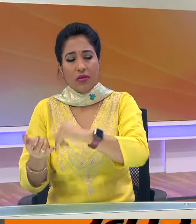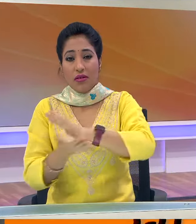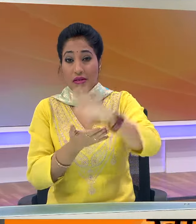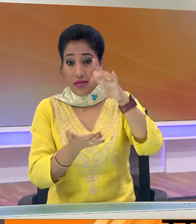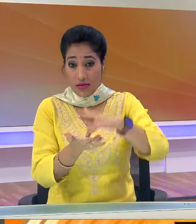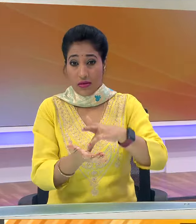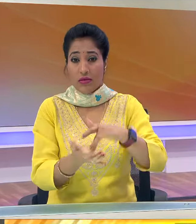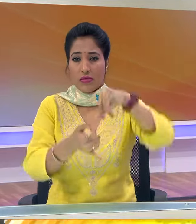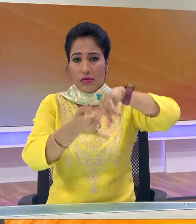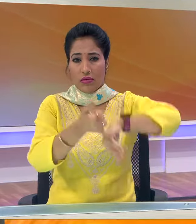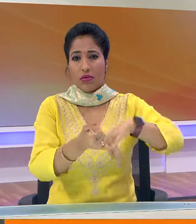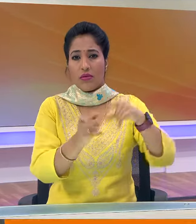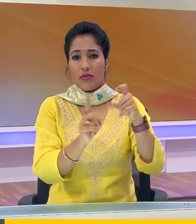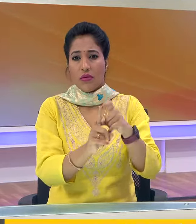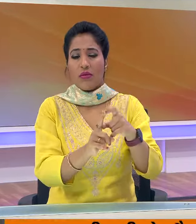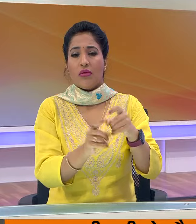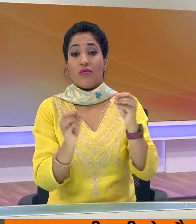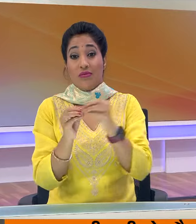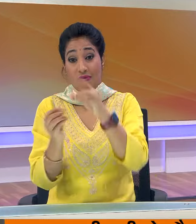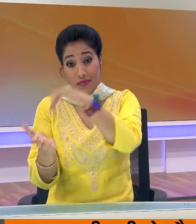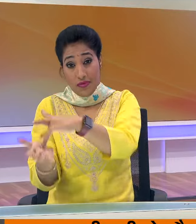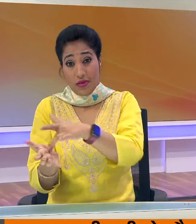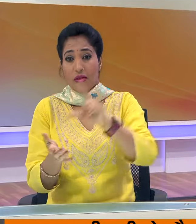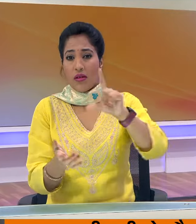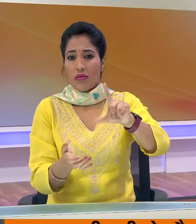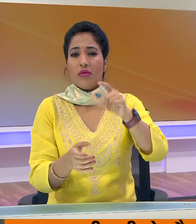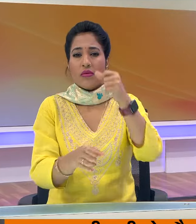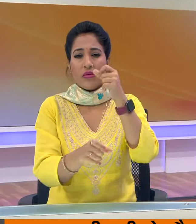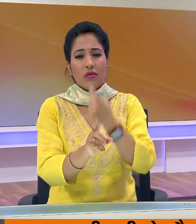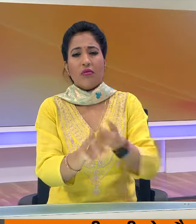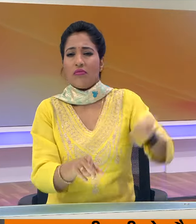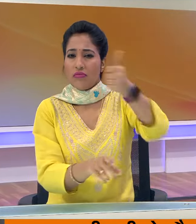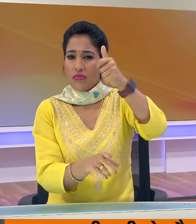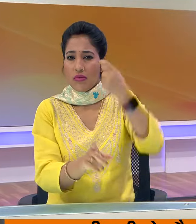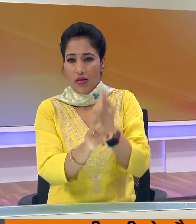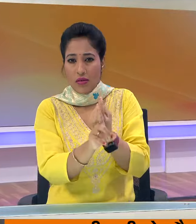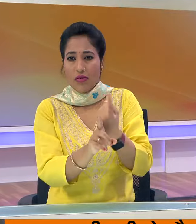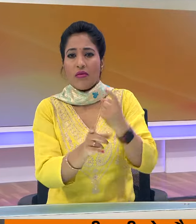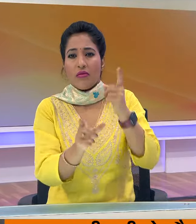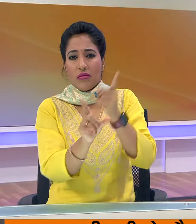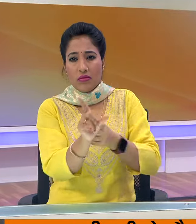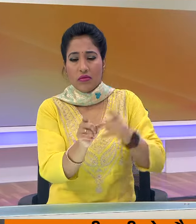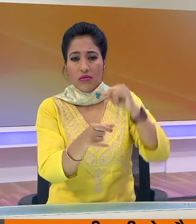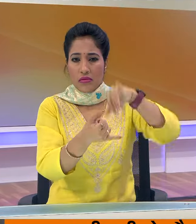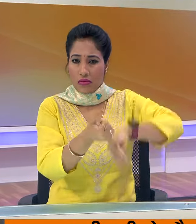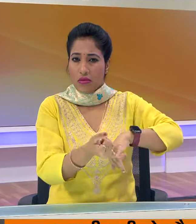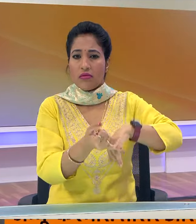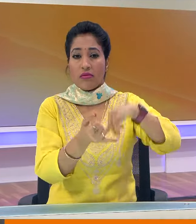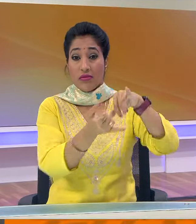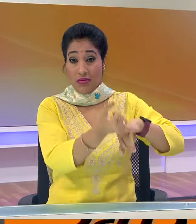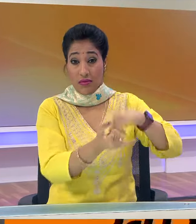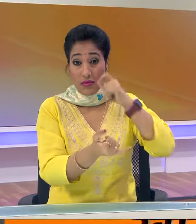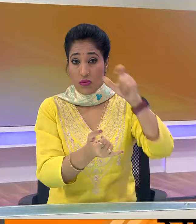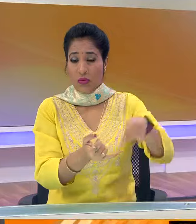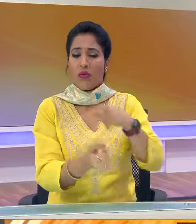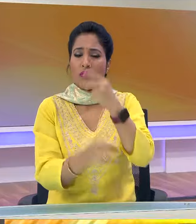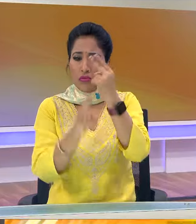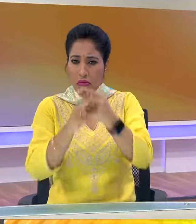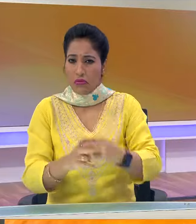शमशेर ढुल और बालडढ़ा से लेफ्टिनेंट कर्नल यशवीर सिंह शोरण को उम्मीदवार बनाया है। अभी